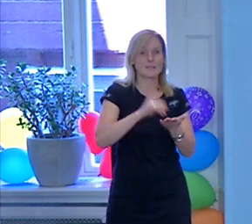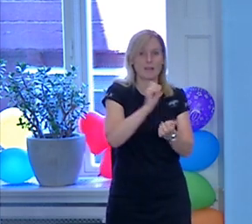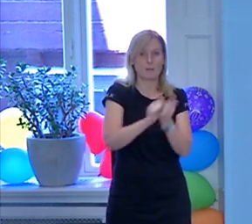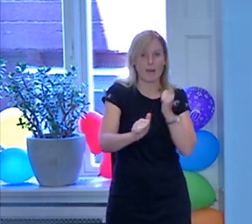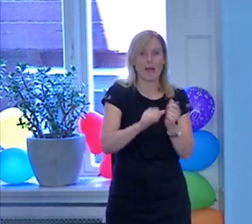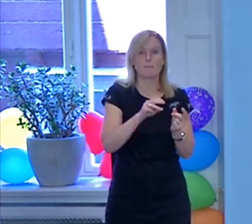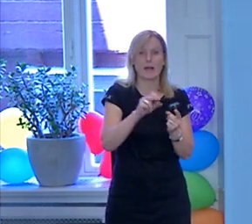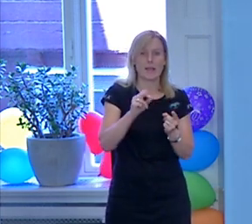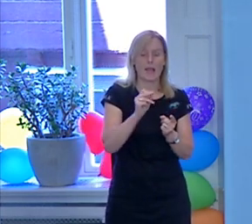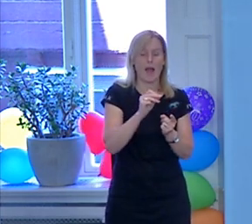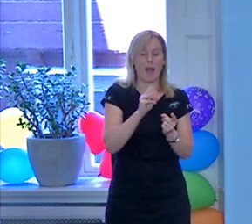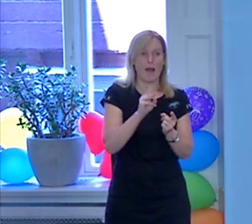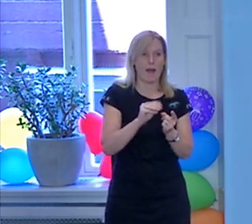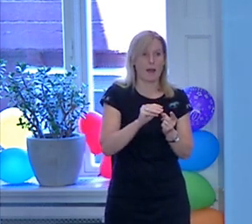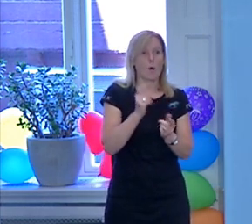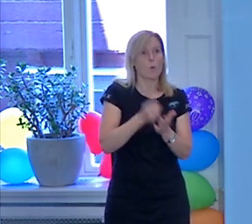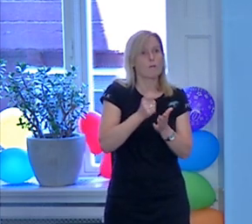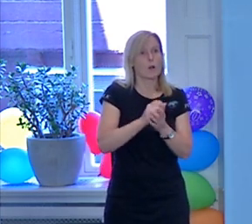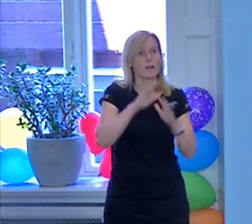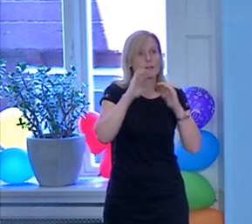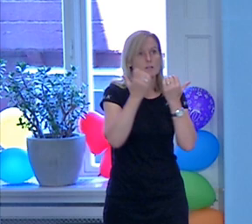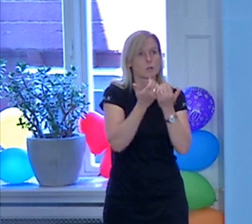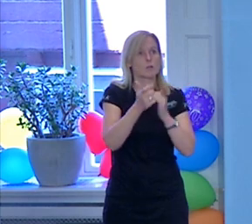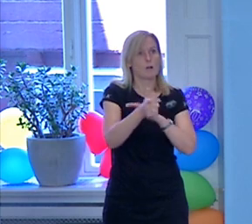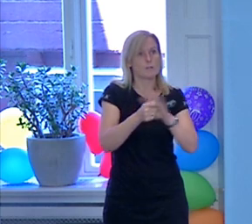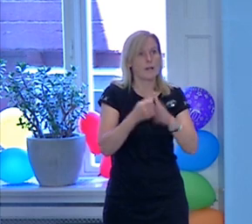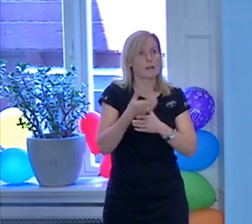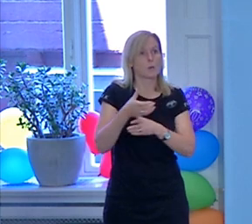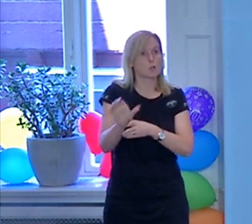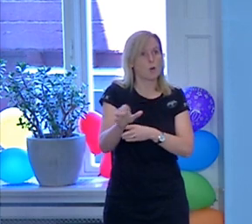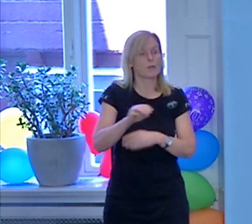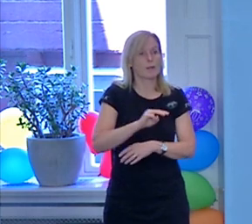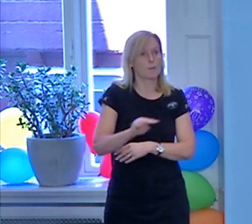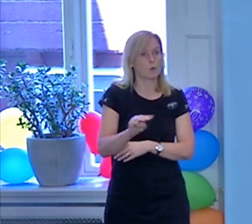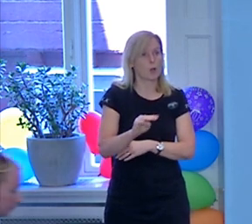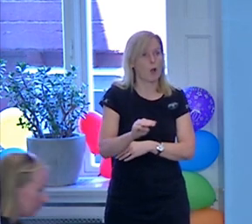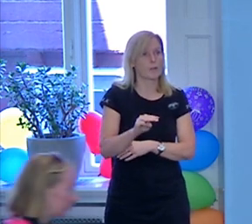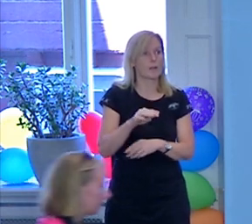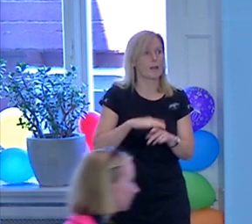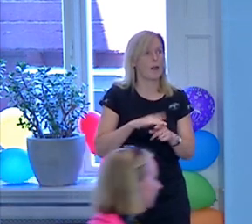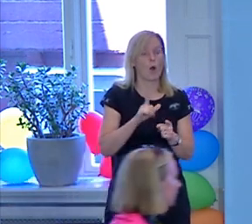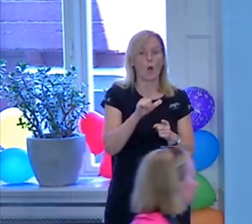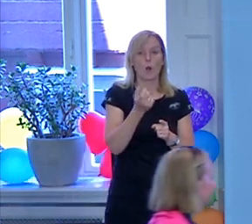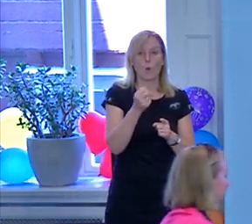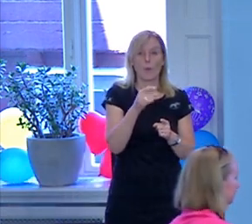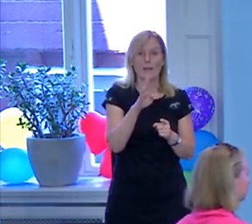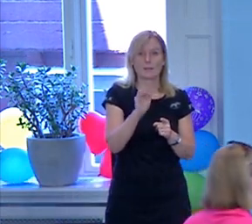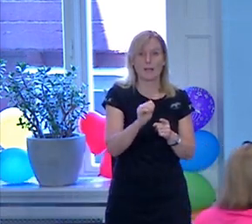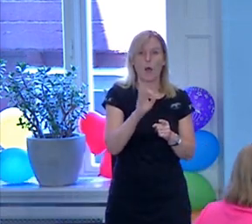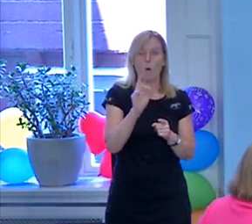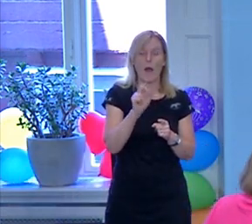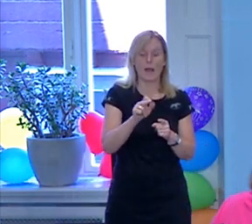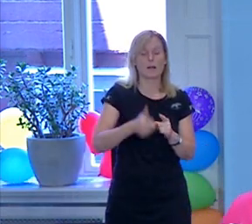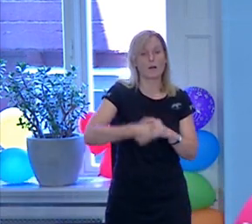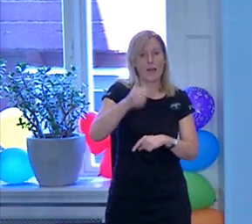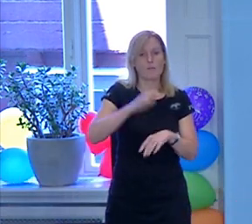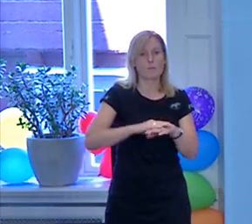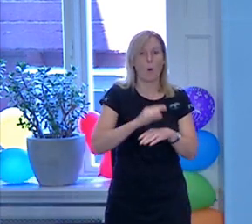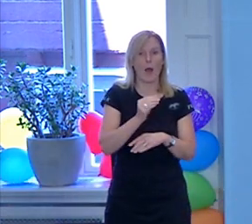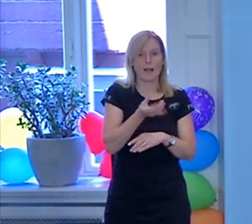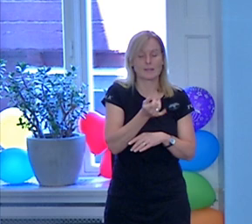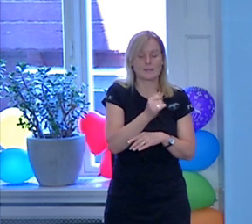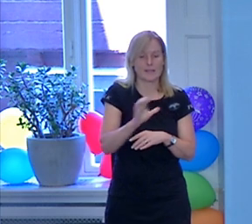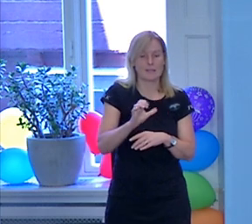snäll. Maria Malmö Stenegard, ordförande socialförsäkringsutskottet, Moderaterna. Och så har vi Louise Dolk Strömberg som är HR-chef på Axis. Så